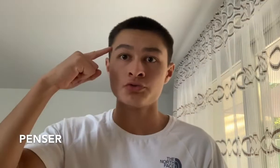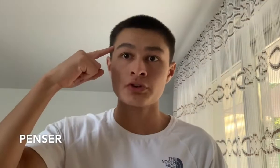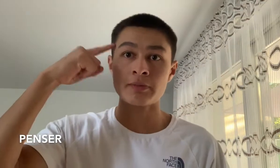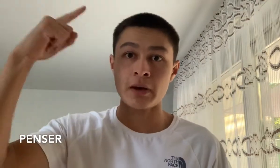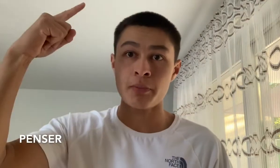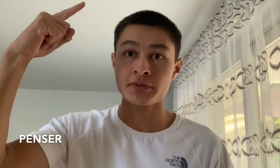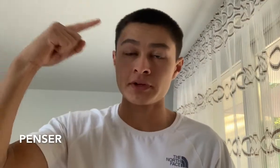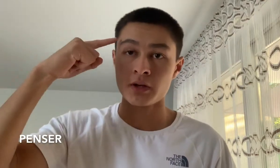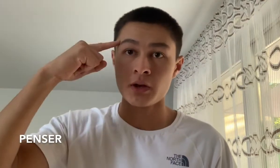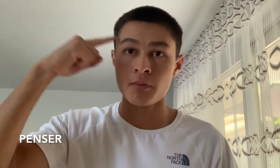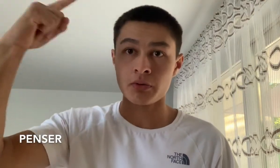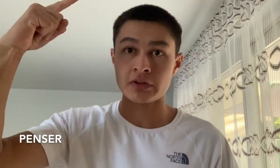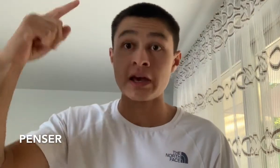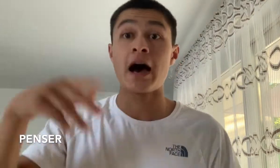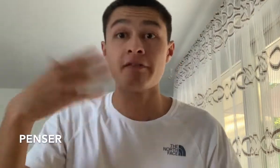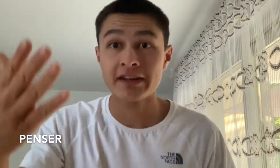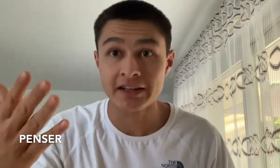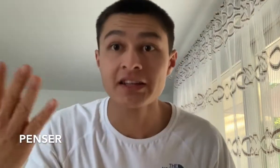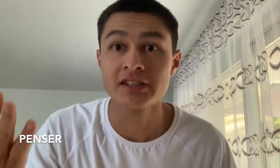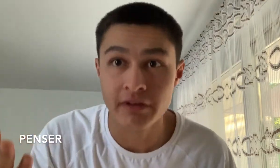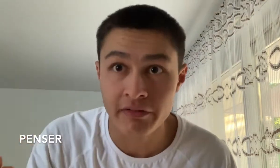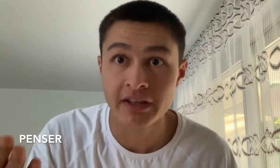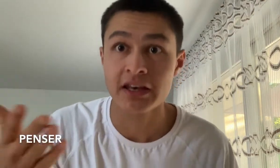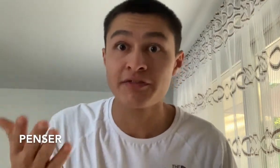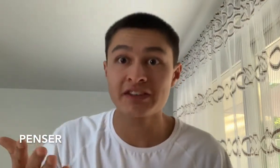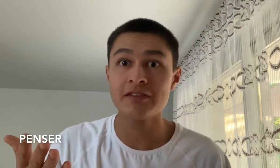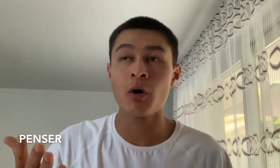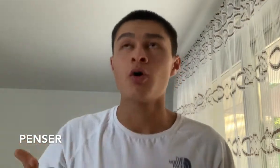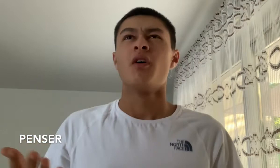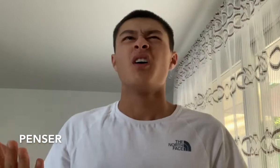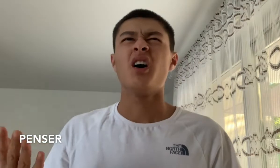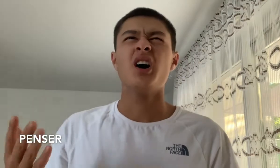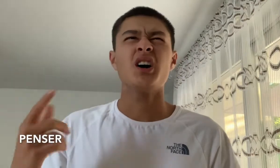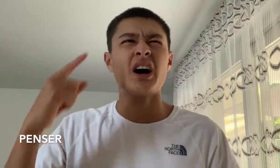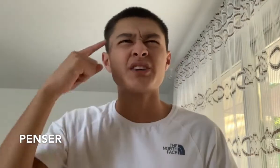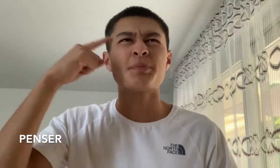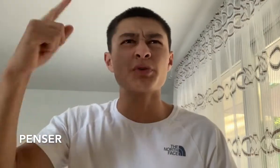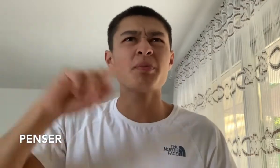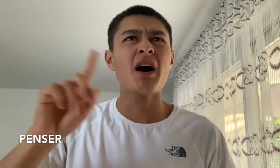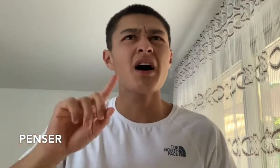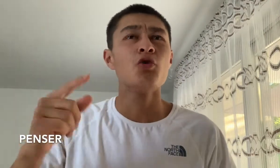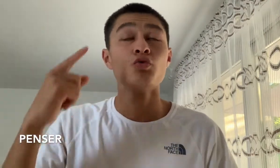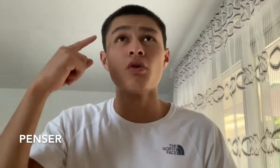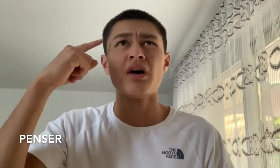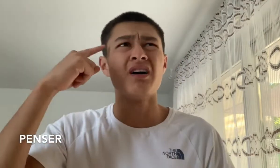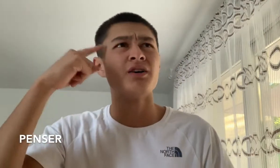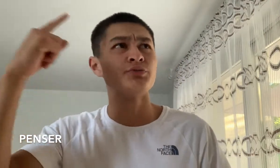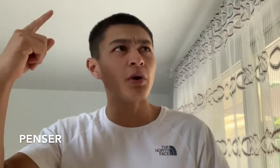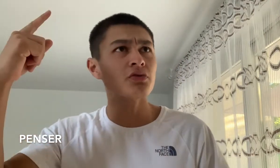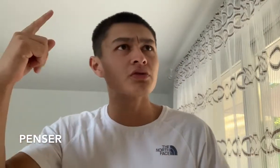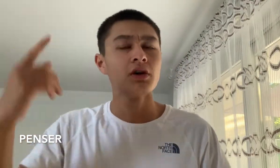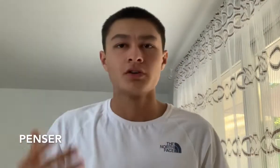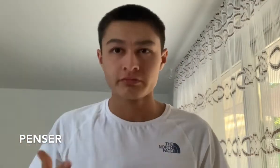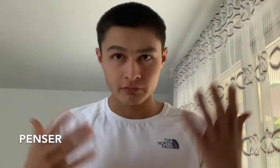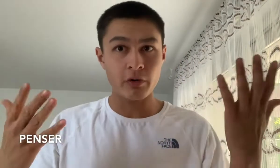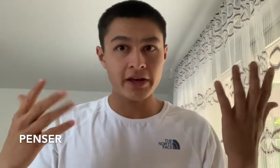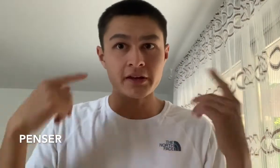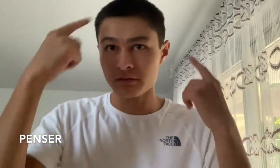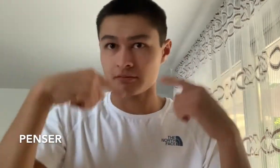juste comme ça. Penser, penser. Avec la tête qui va avec effectivement, je pense pas ou je pense. Vous voyez ?